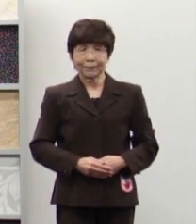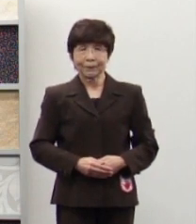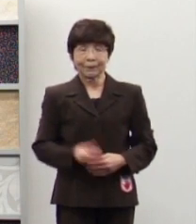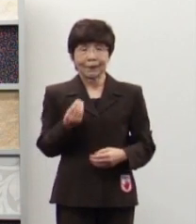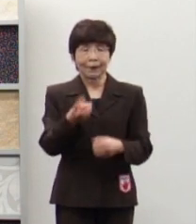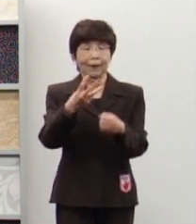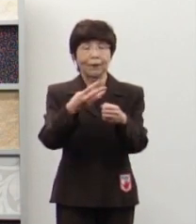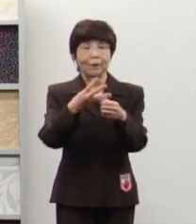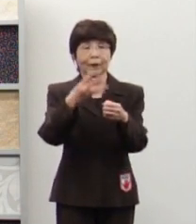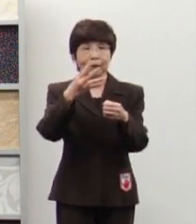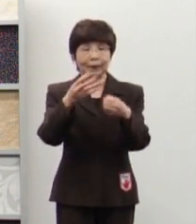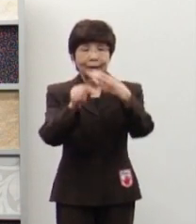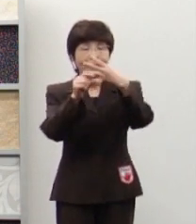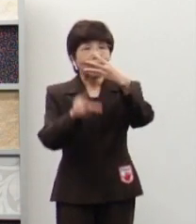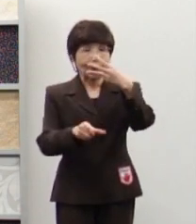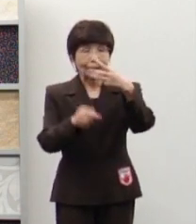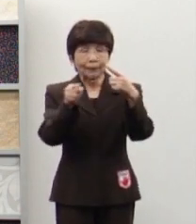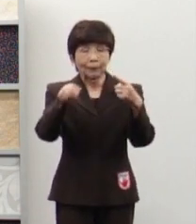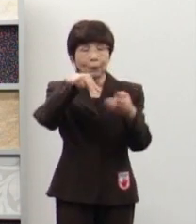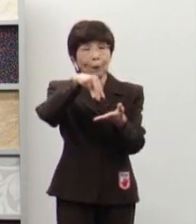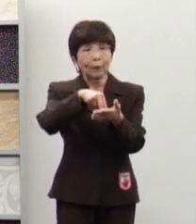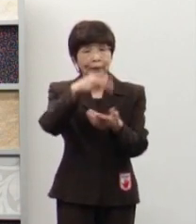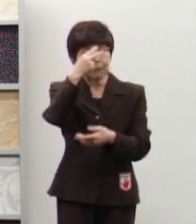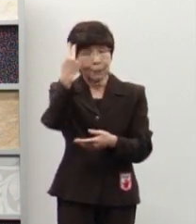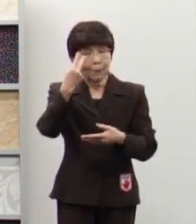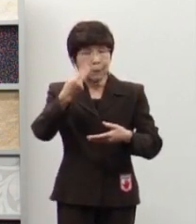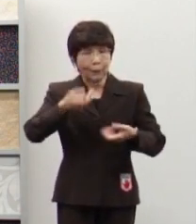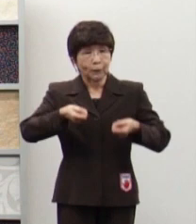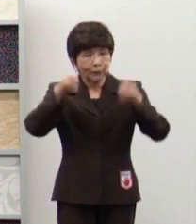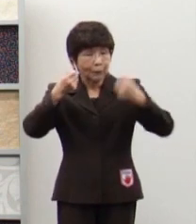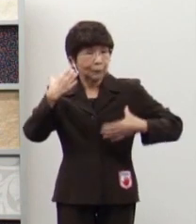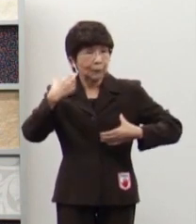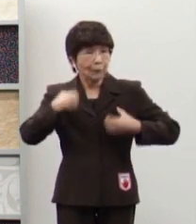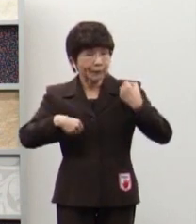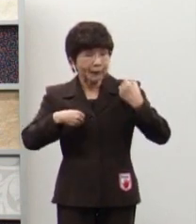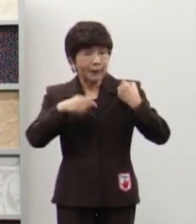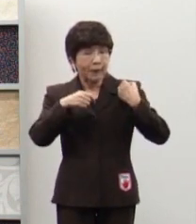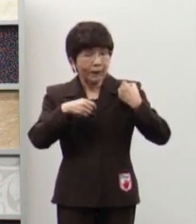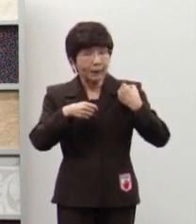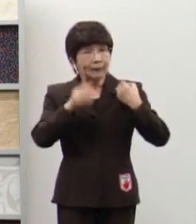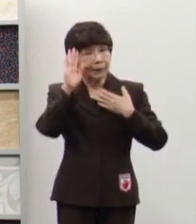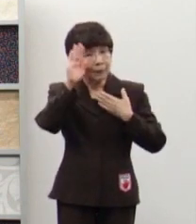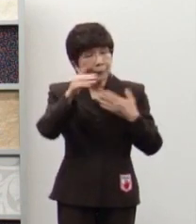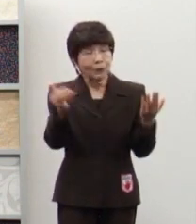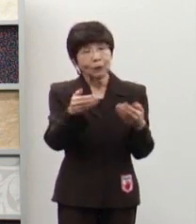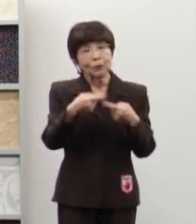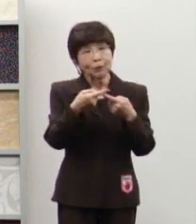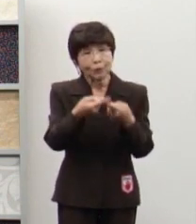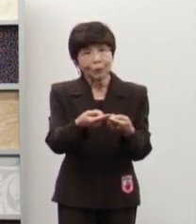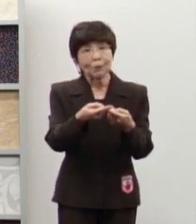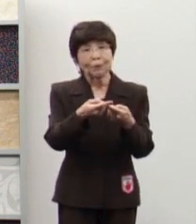令和4年3月公立高等学校卒業生の就職状況につきましてご報告申し上げます。